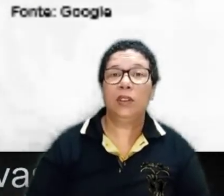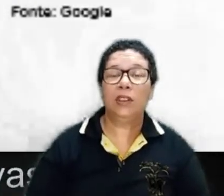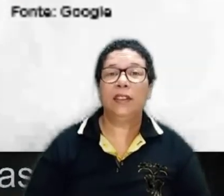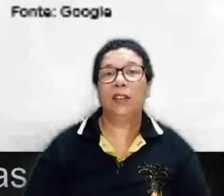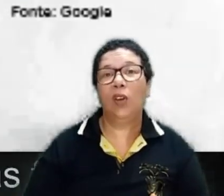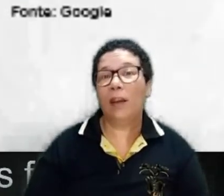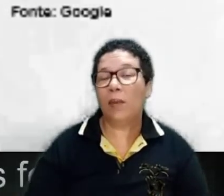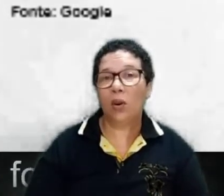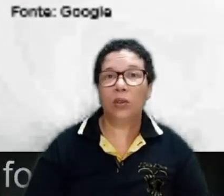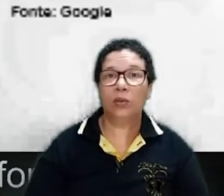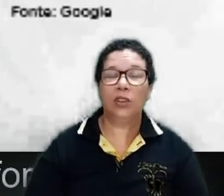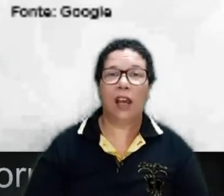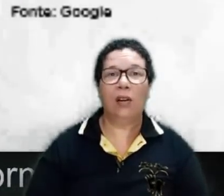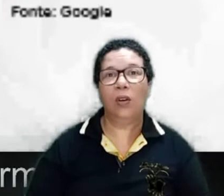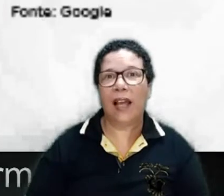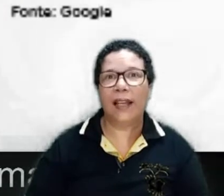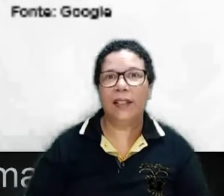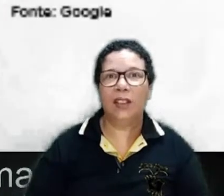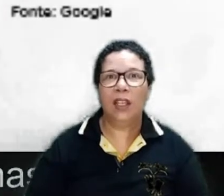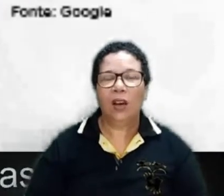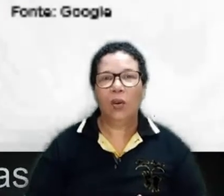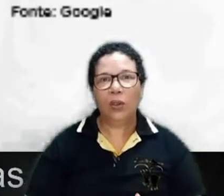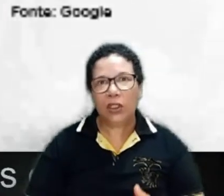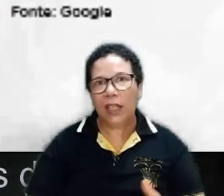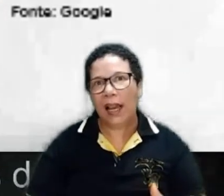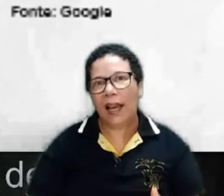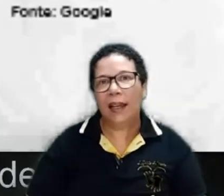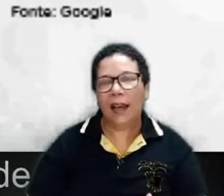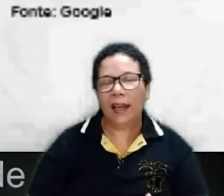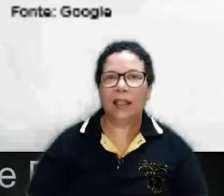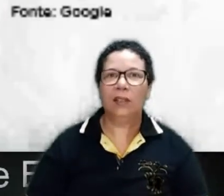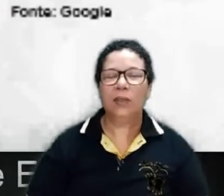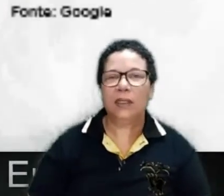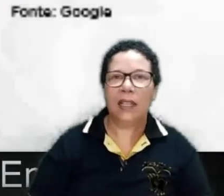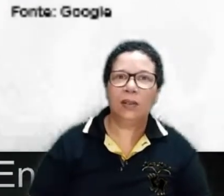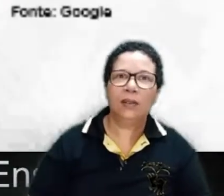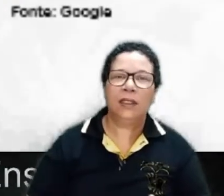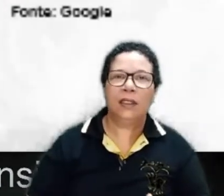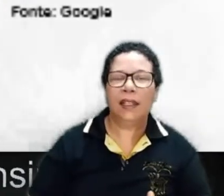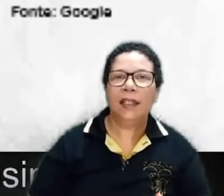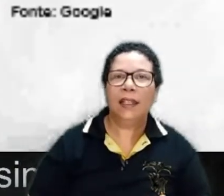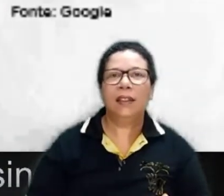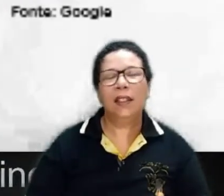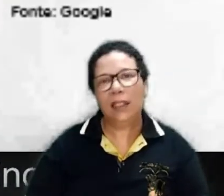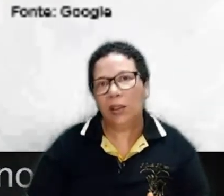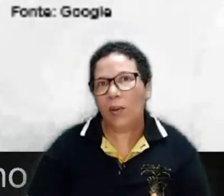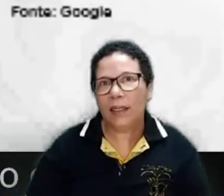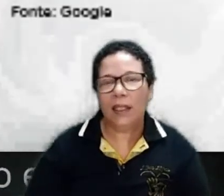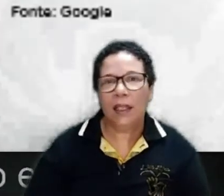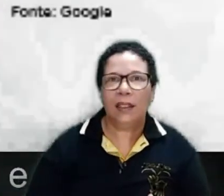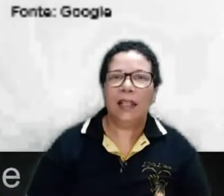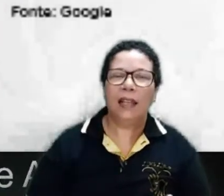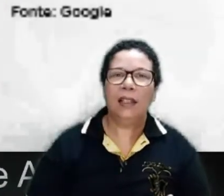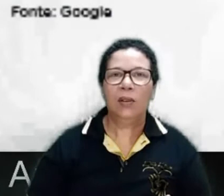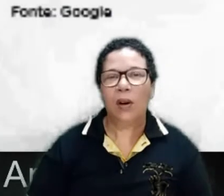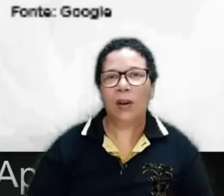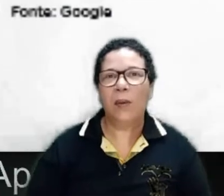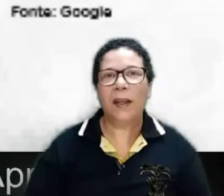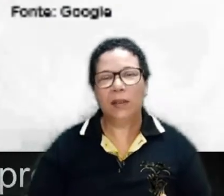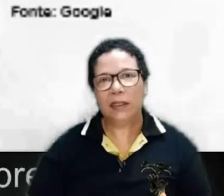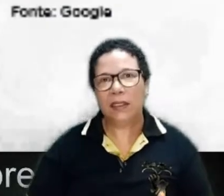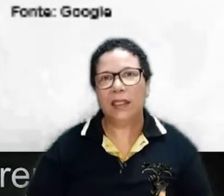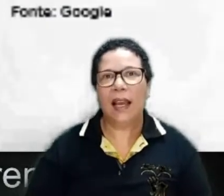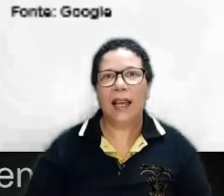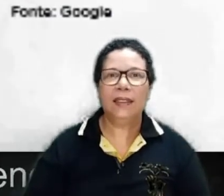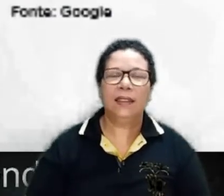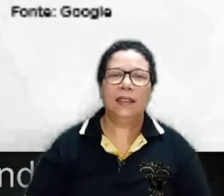momento de ensino remoto, de aula online, onde há a tradução, né, entre línguas, da língua oral para a